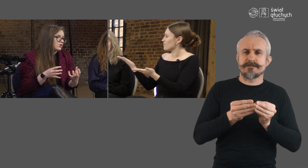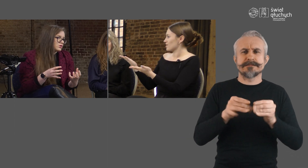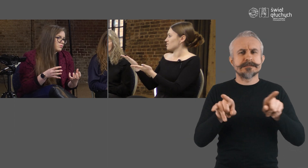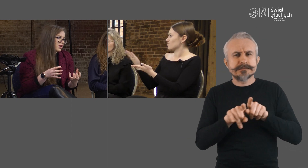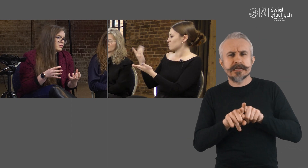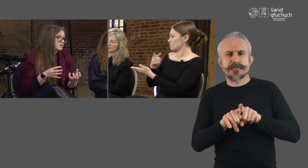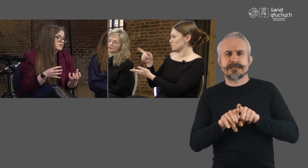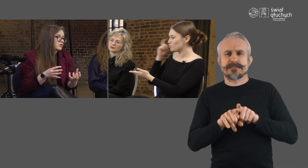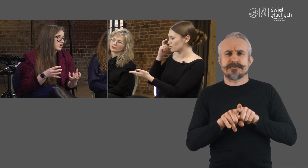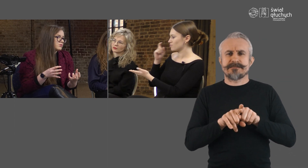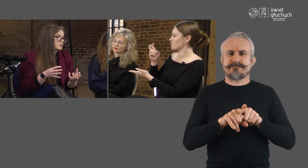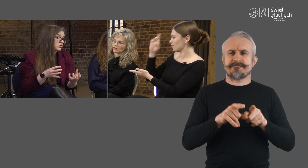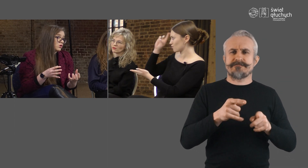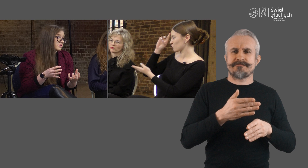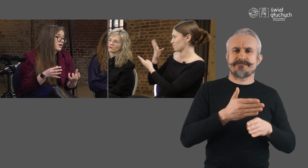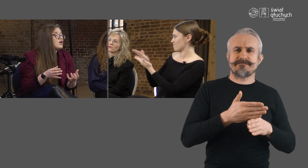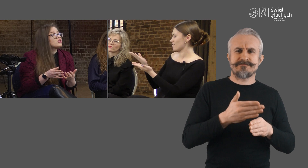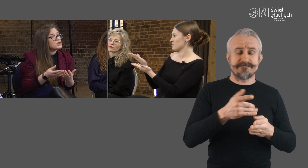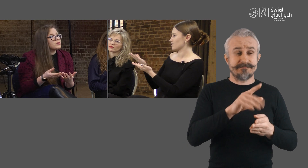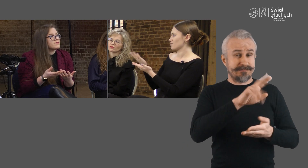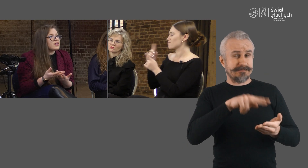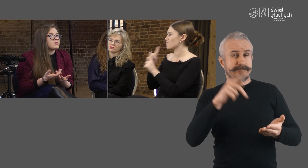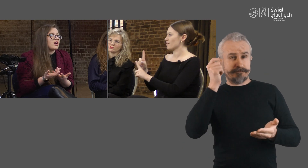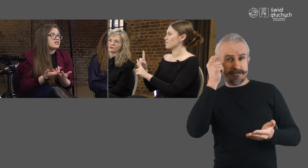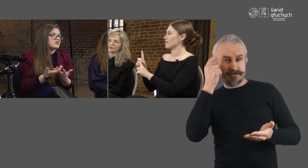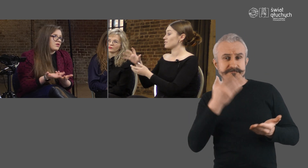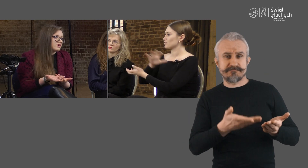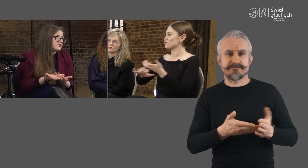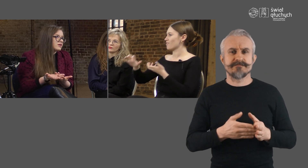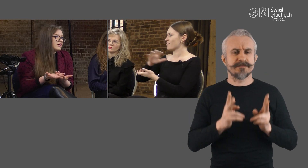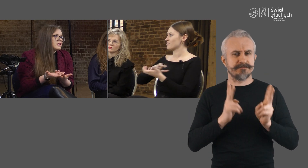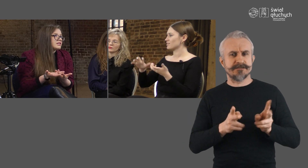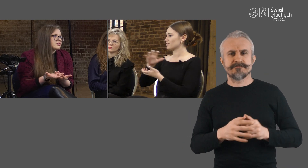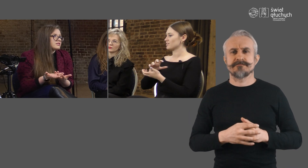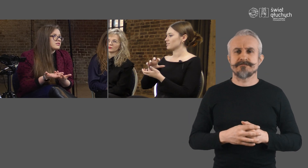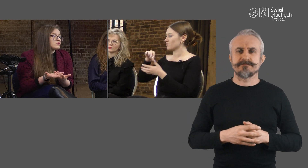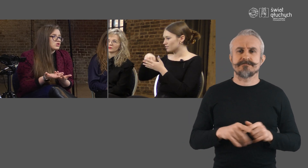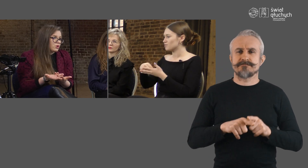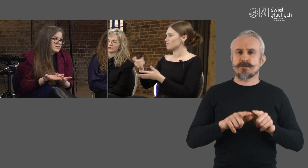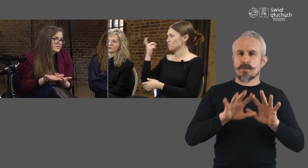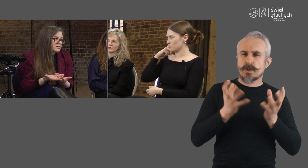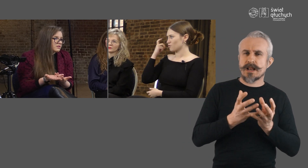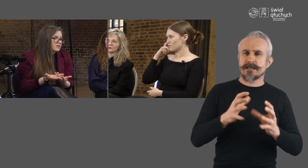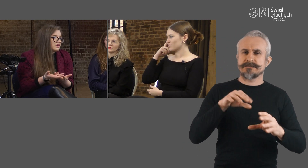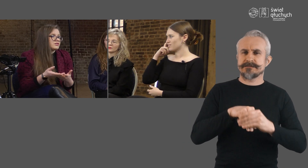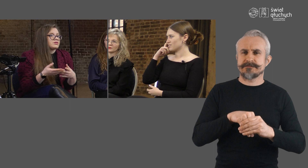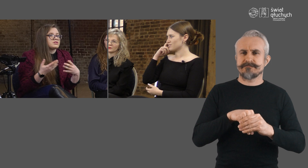byli rozumiani przez osoby słyszące. No nie ukrywajmy, ale świat jest